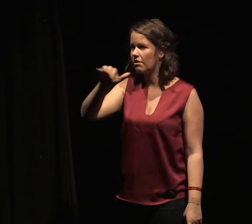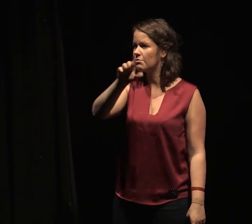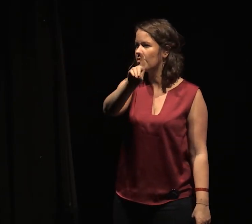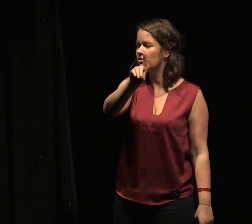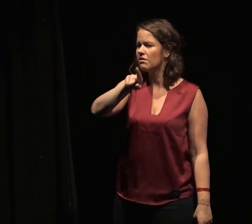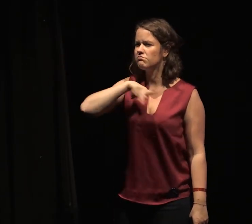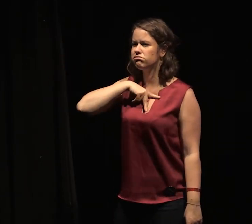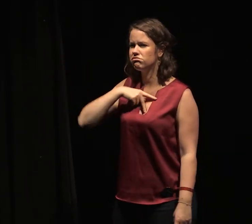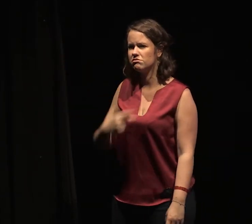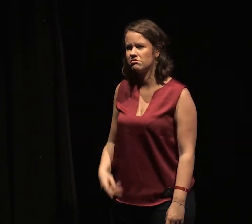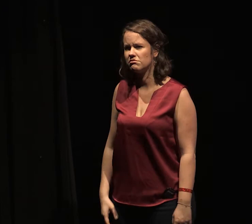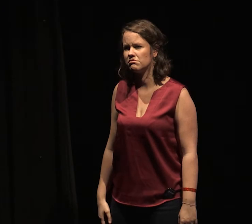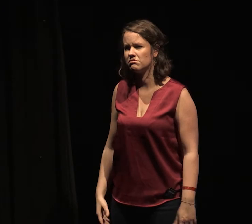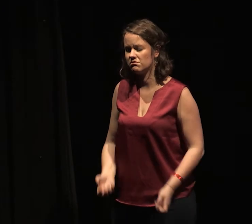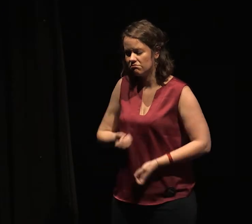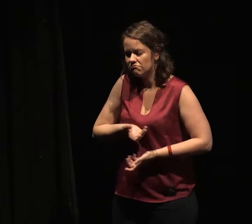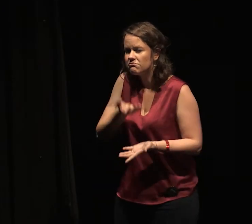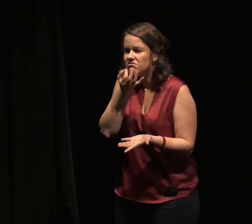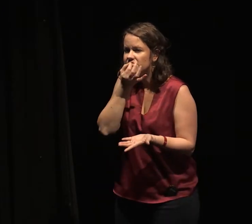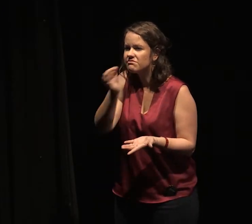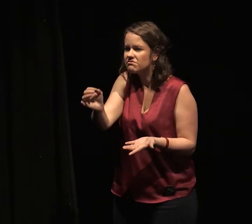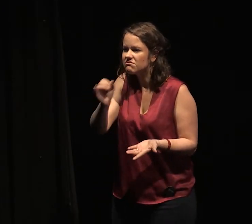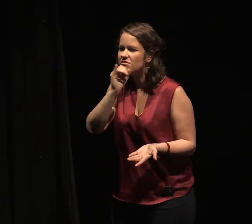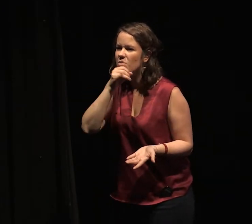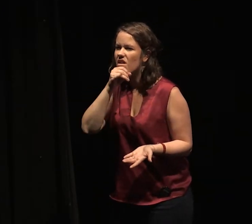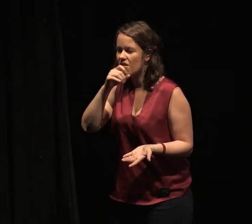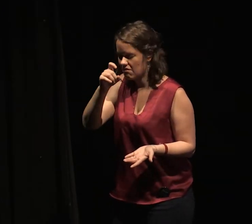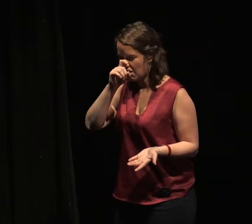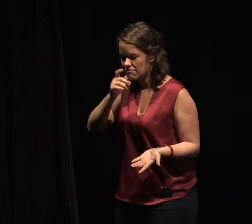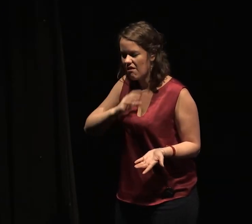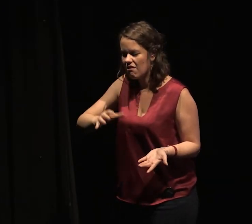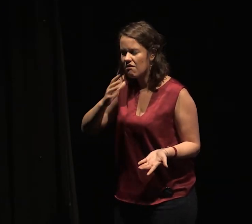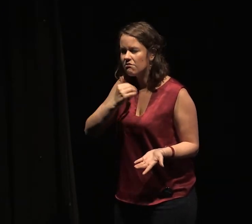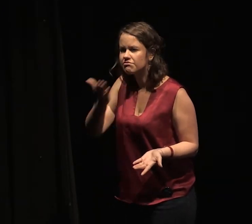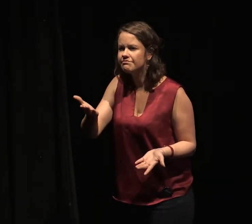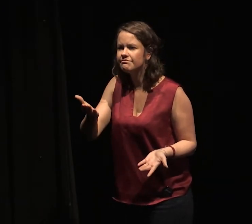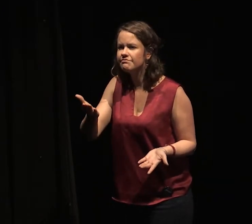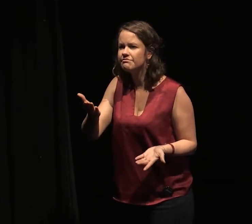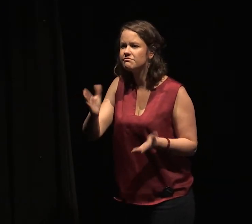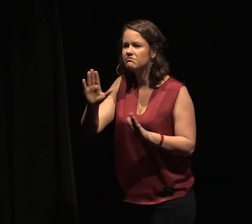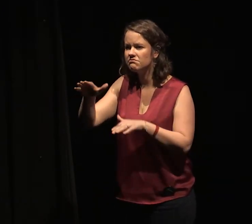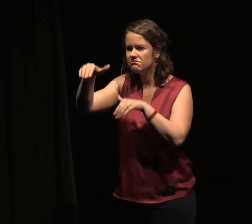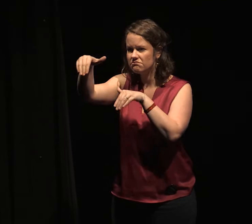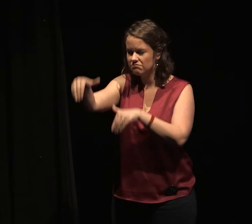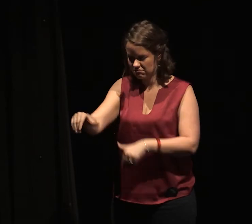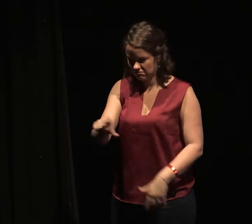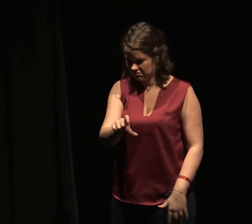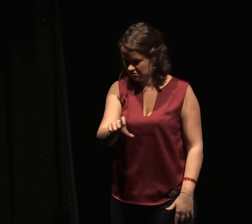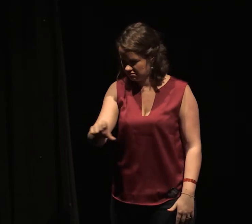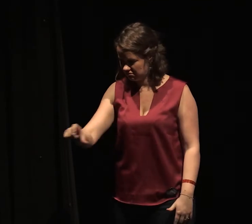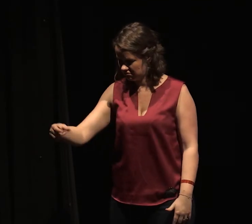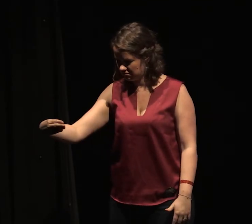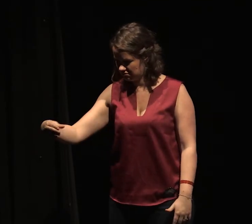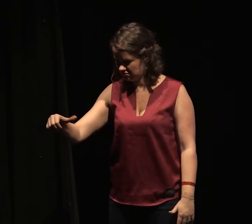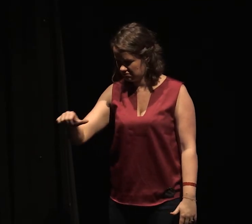quand bien même je prononcerai mal mon nom, gravé sur le cercueil, mon nom